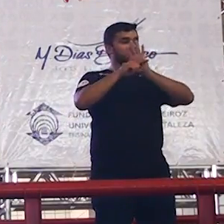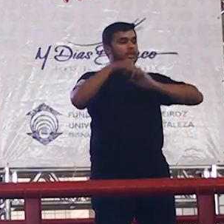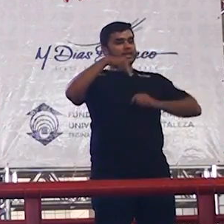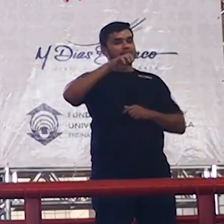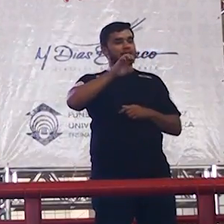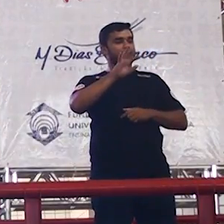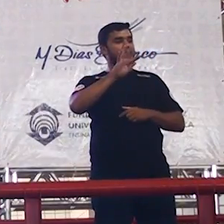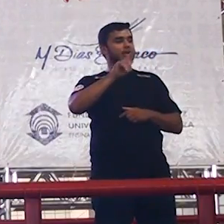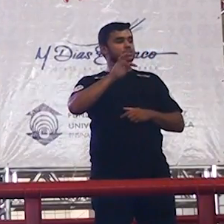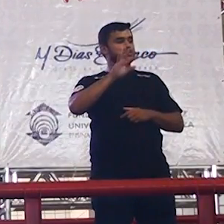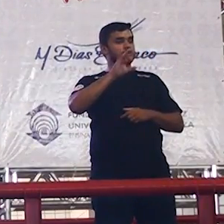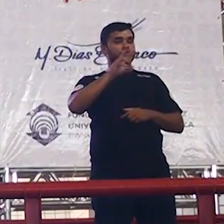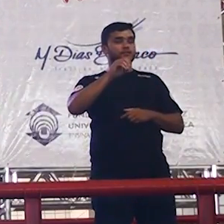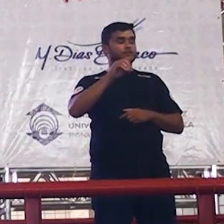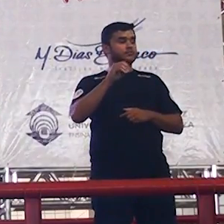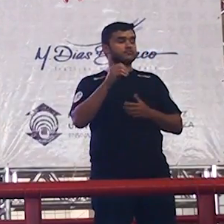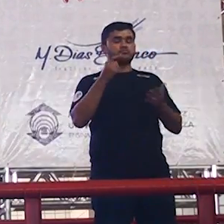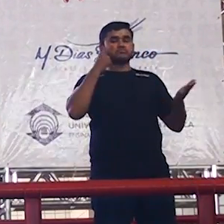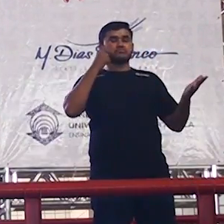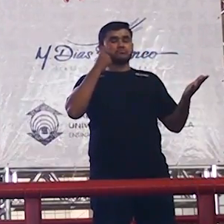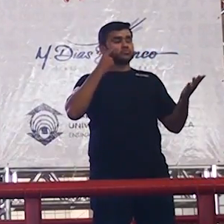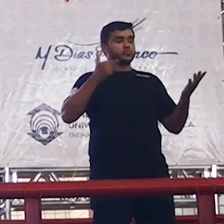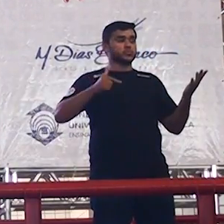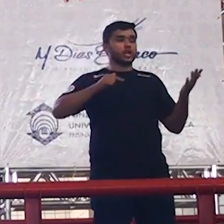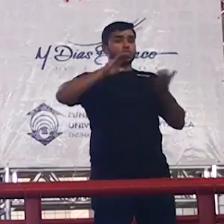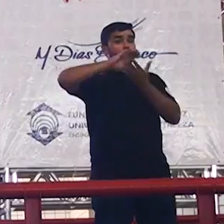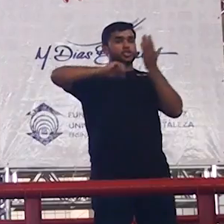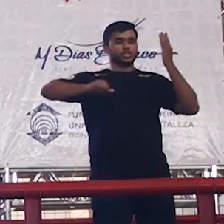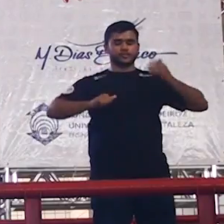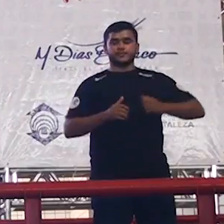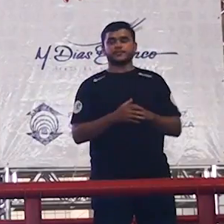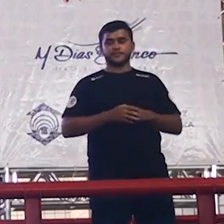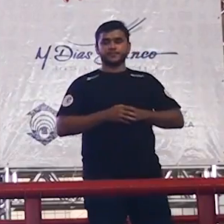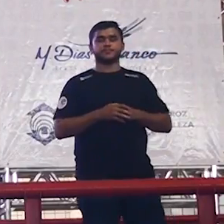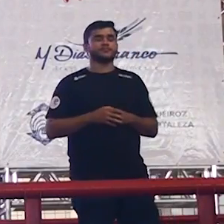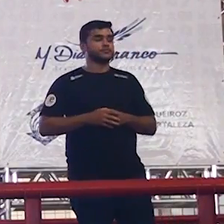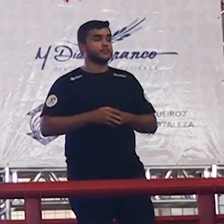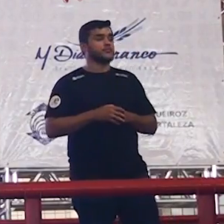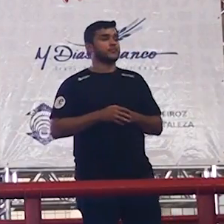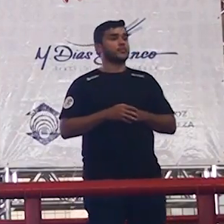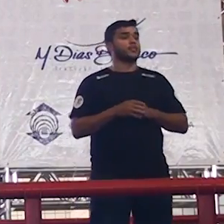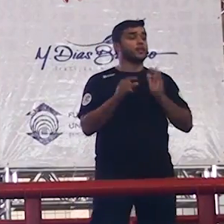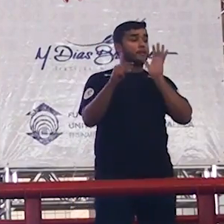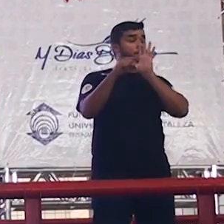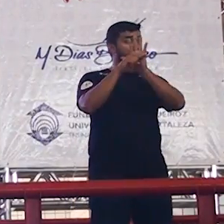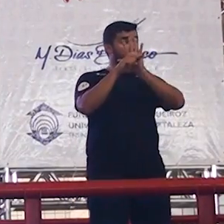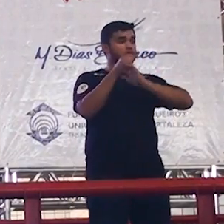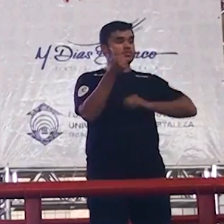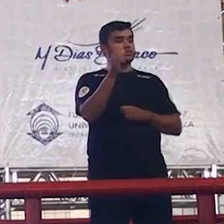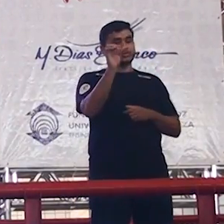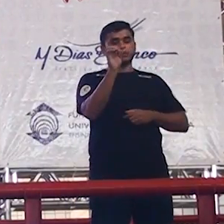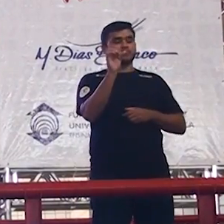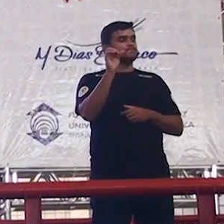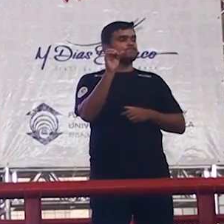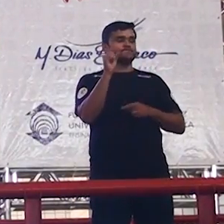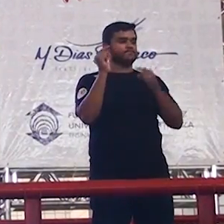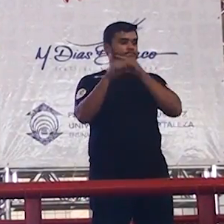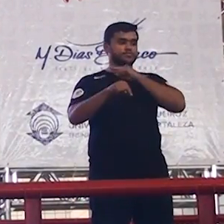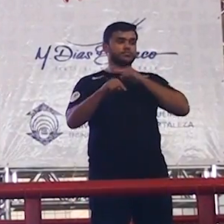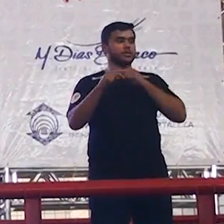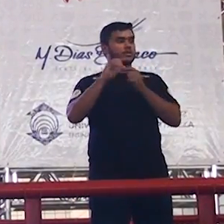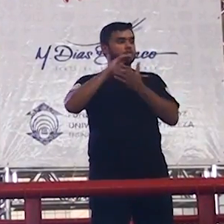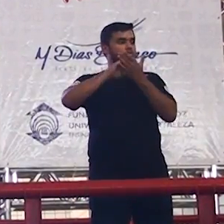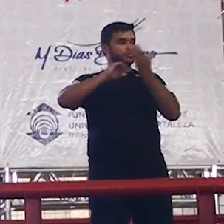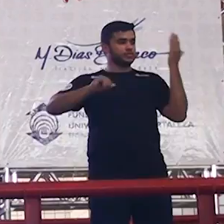trabalhamos, claro, com distâncias positivas. Então, o menos 16 ele não convém. Então,